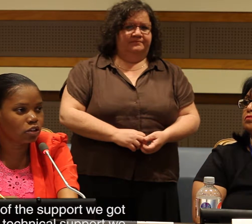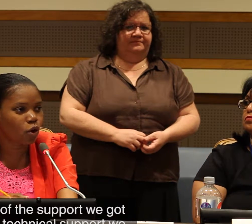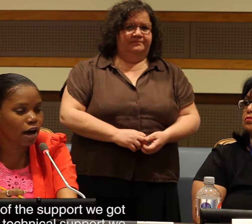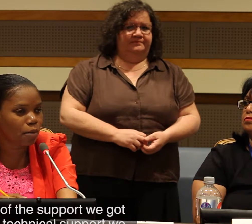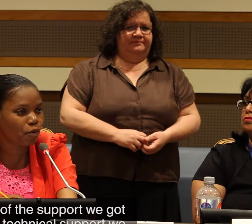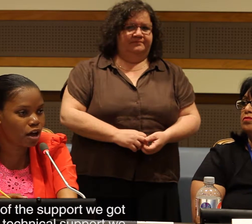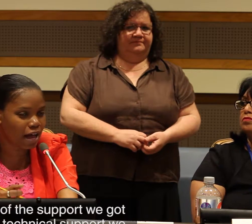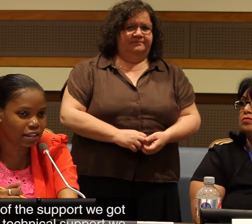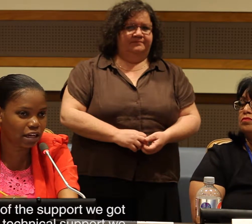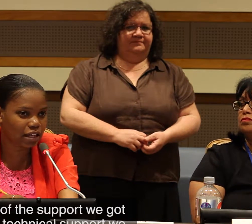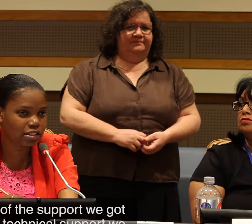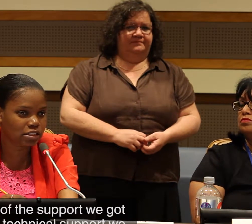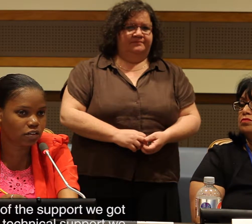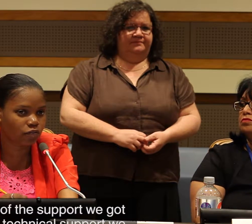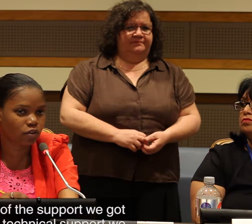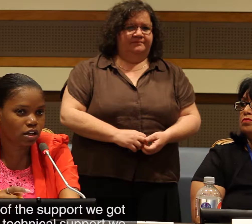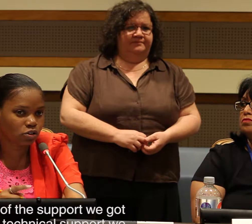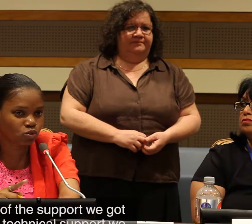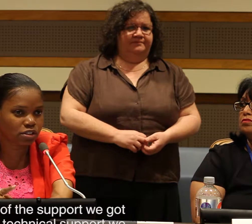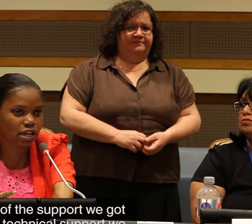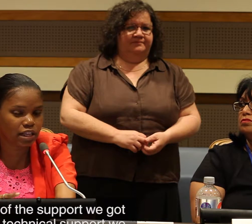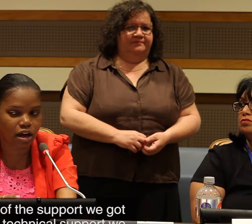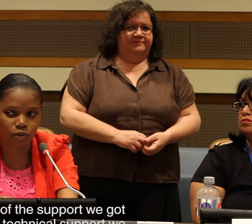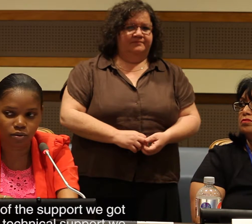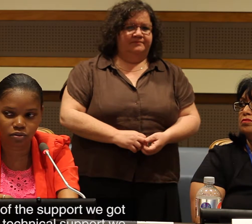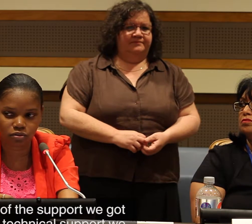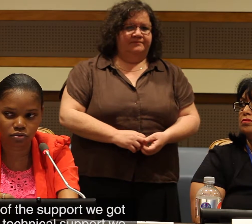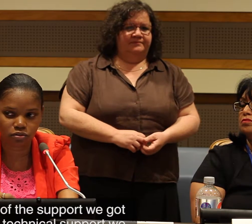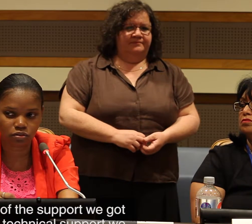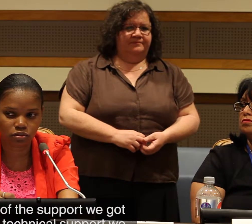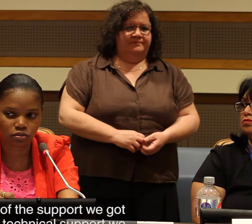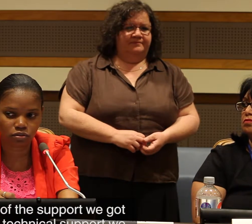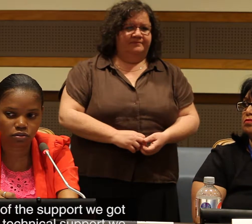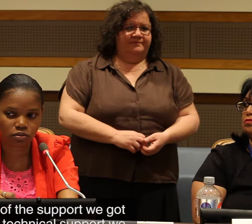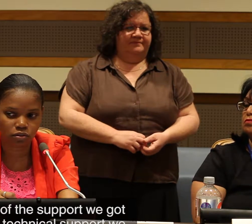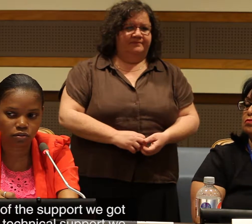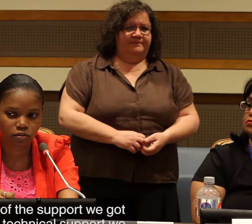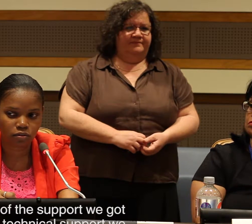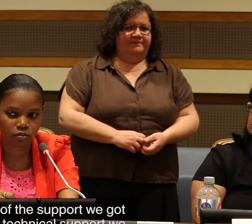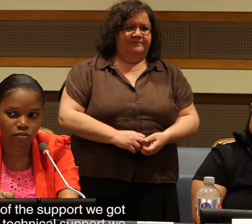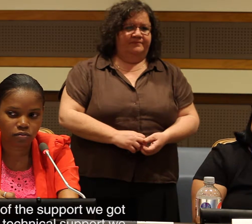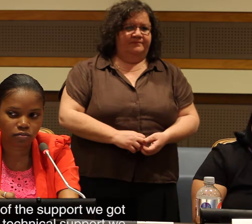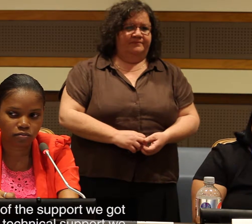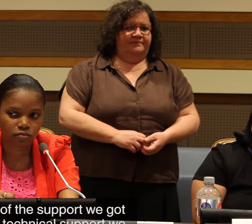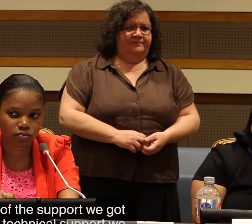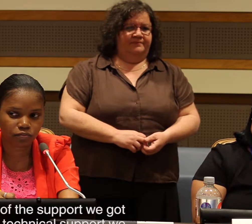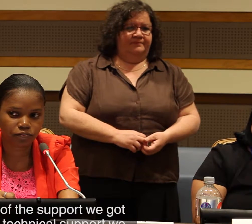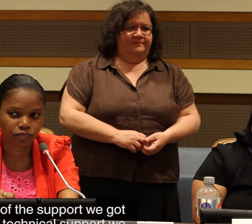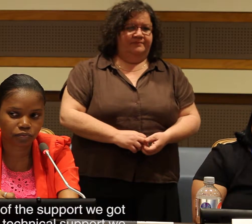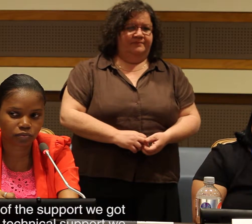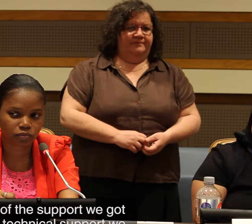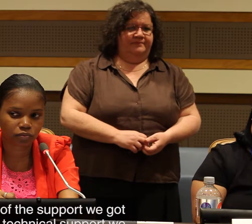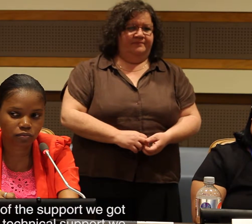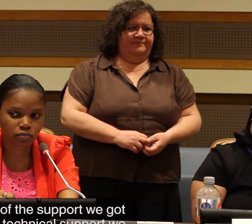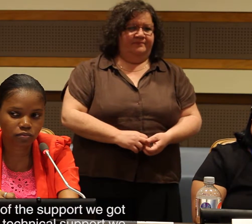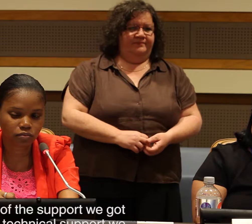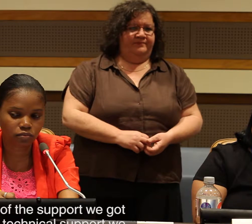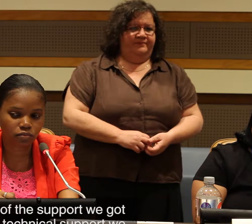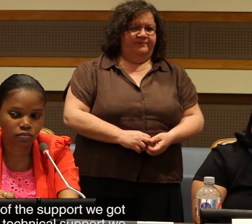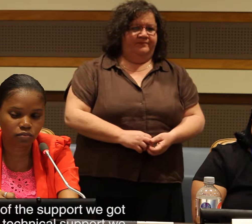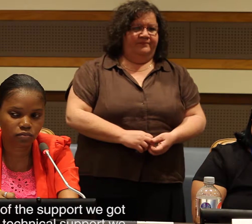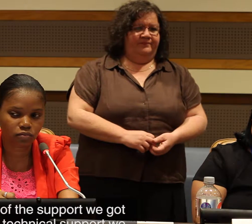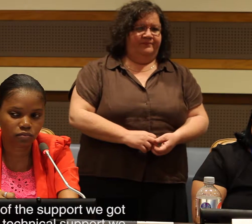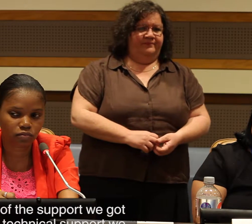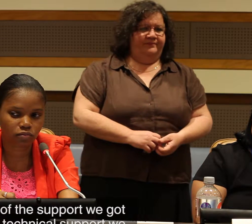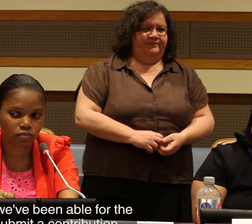d'un rapport alternatif sous CEDAW. And because of the support we got from DRF, the